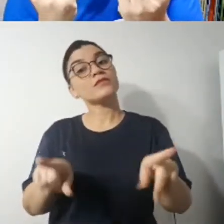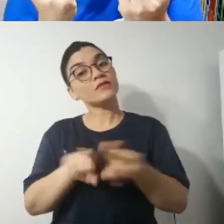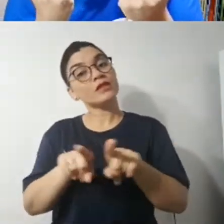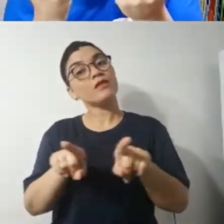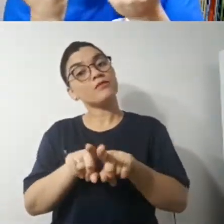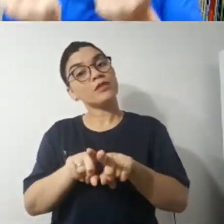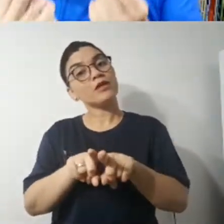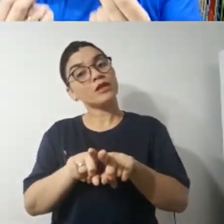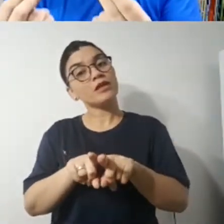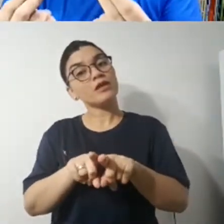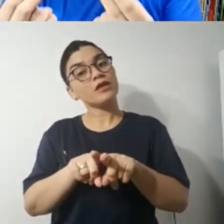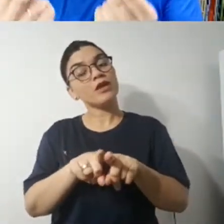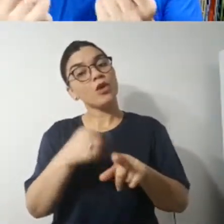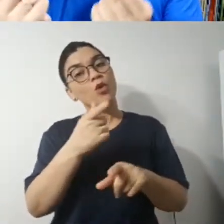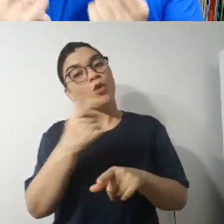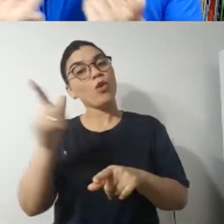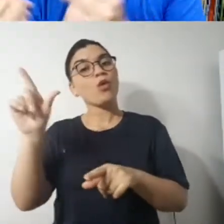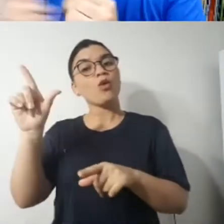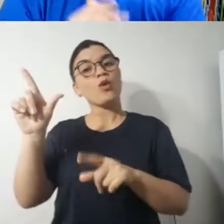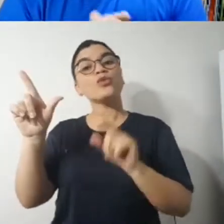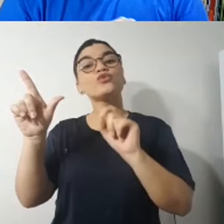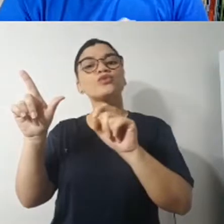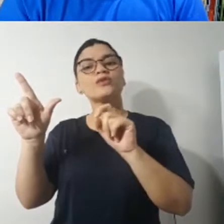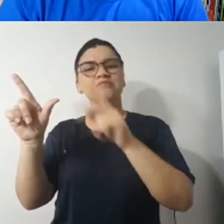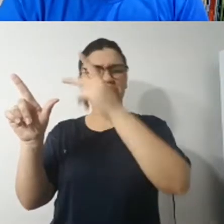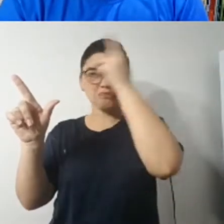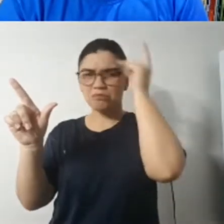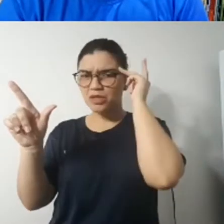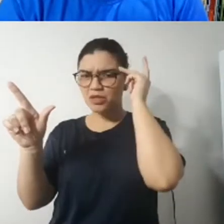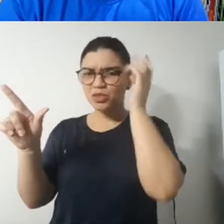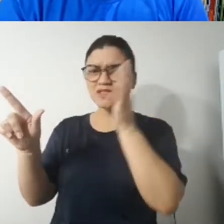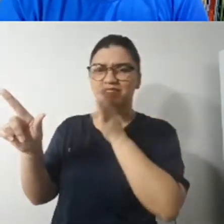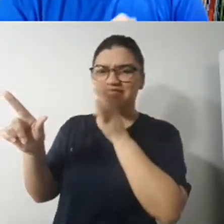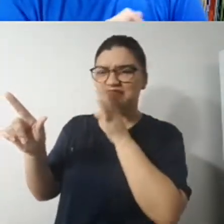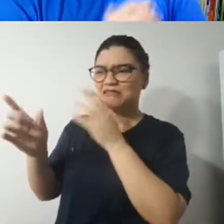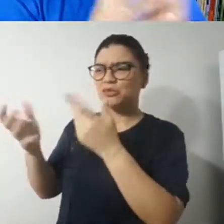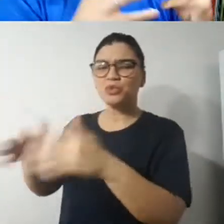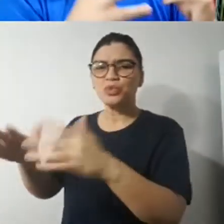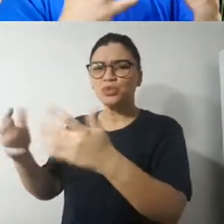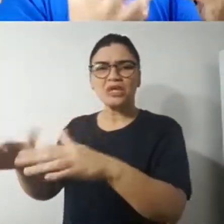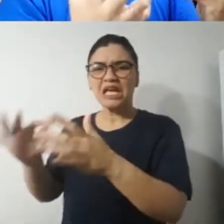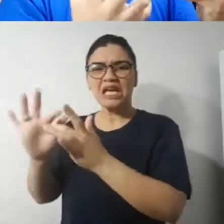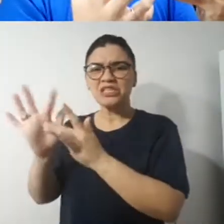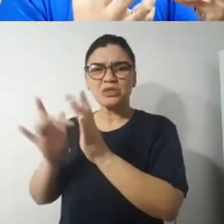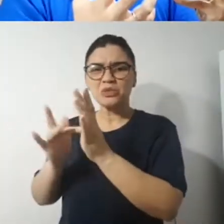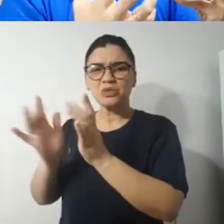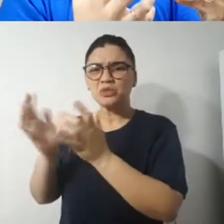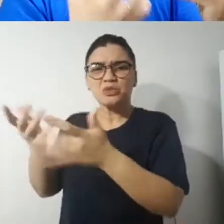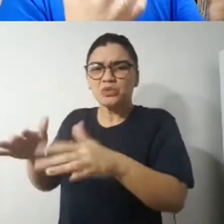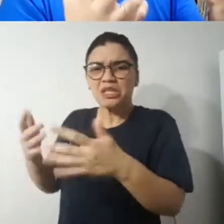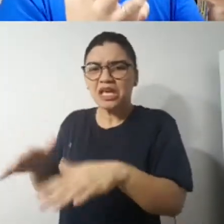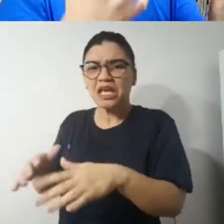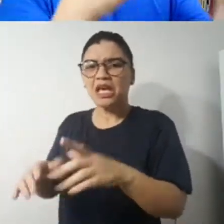de morte para aqueles que se perdem. E nós incomodamos aqueles que se perdem em